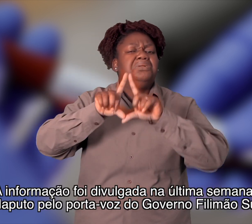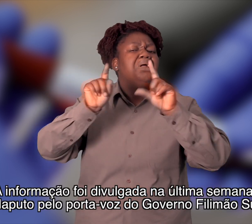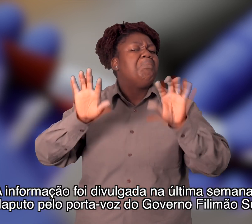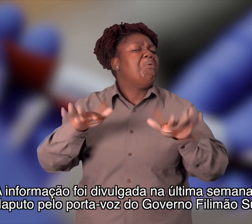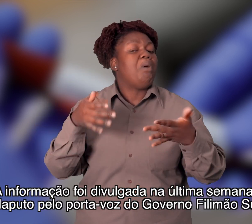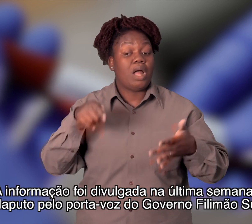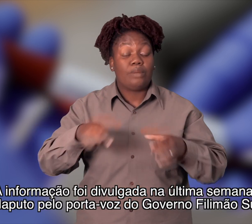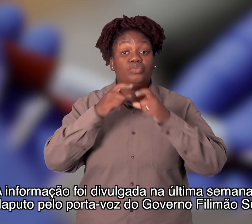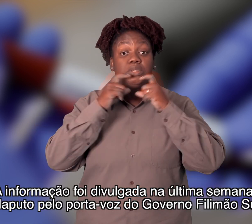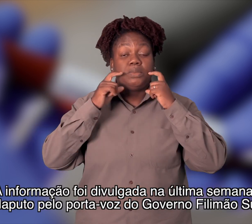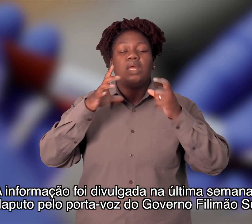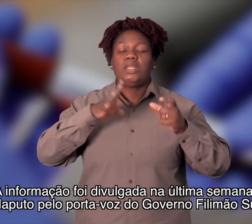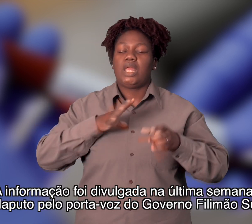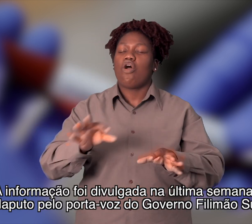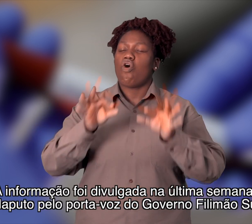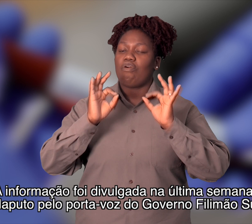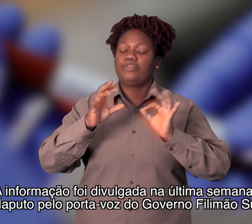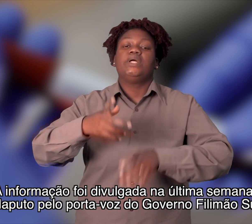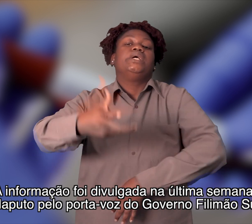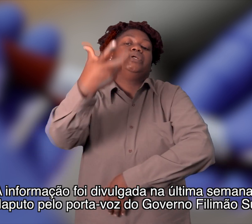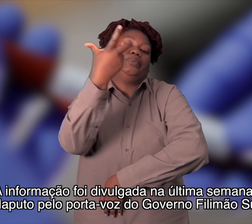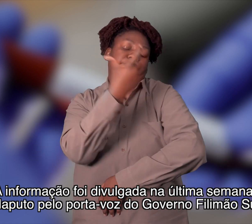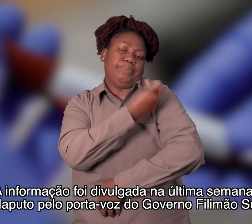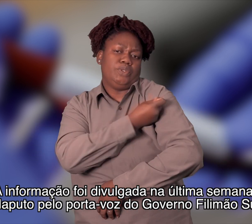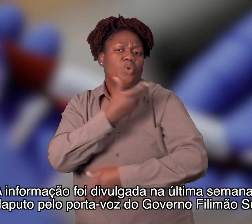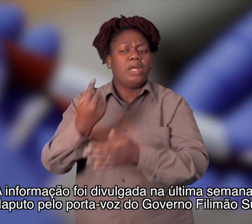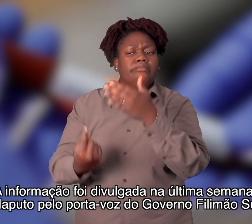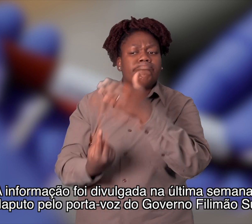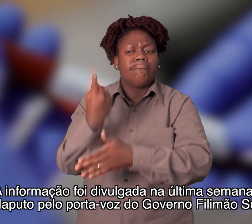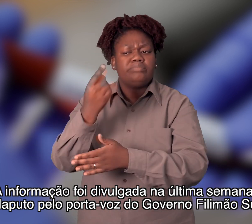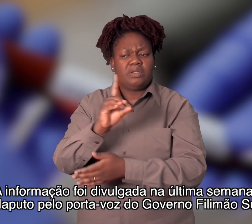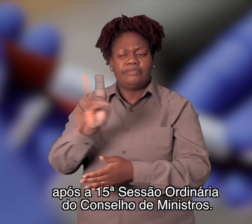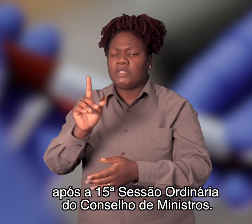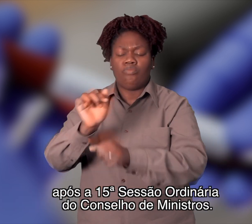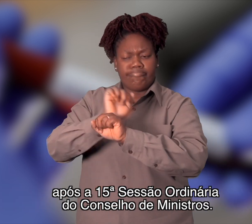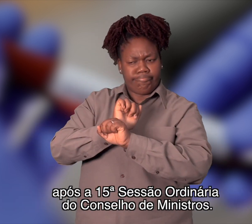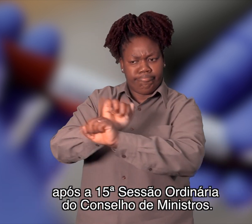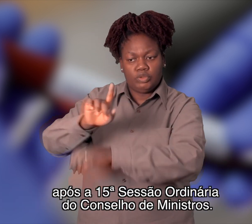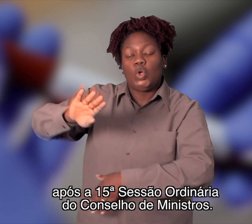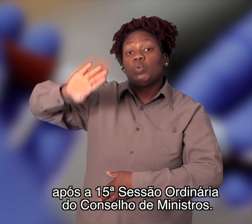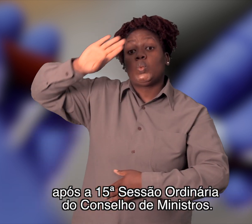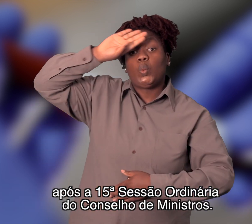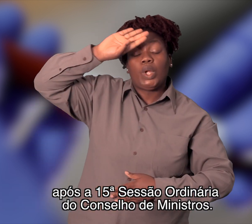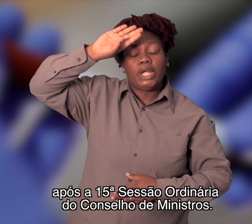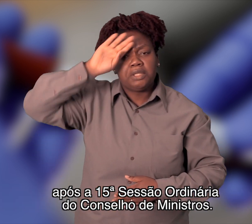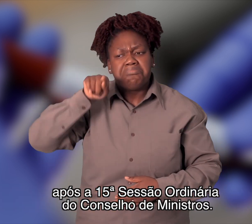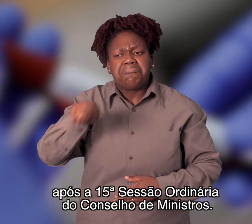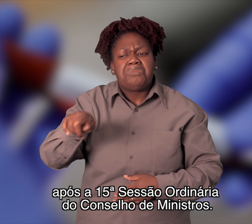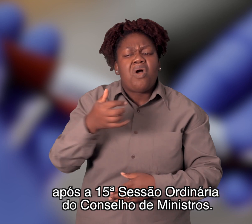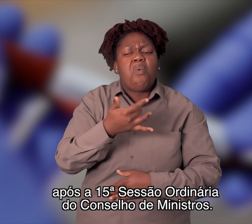divulgada na última semana em Maputo pelo porta-voz do governo Filimão Suaze após a 15ª sessão ordinária do Conselho de